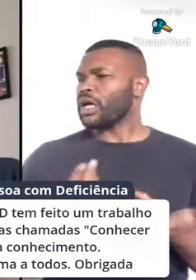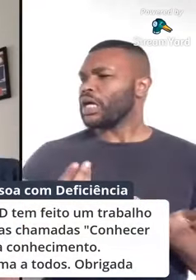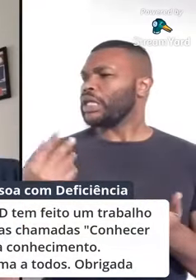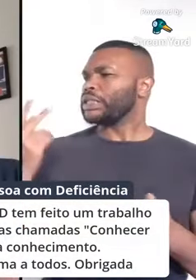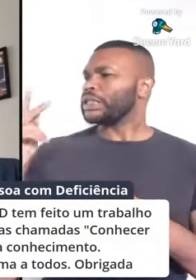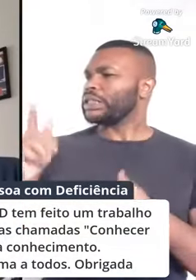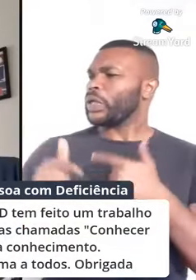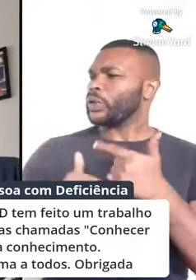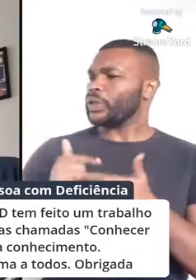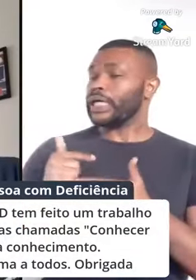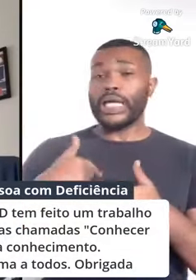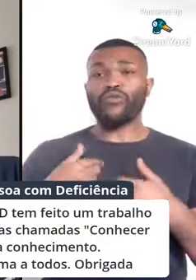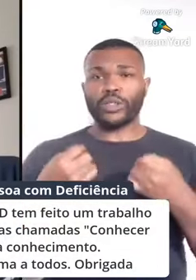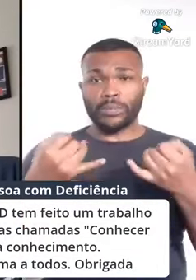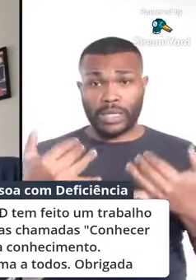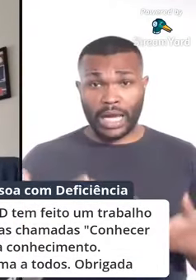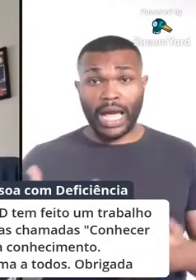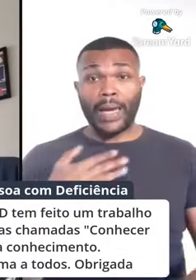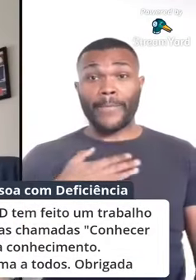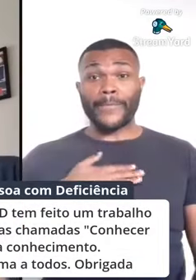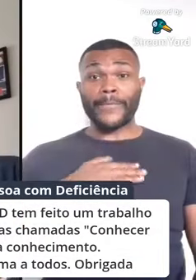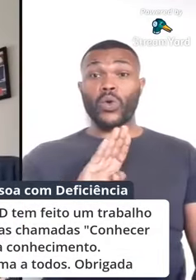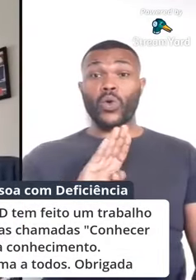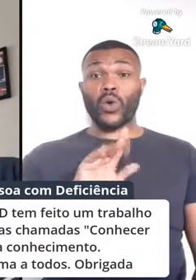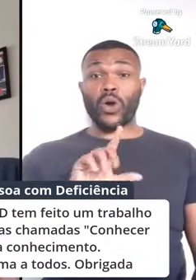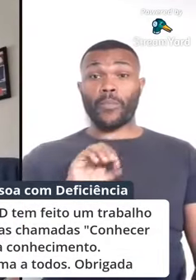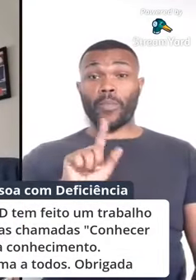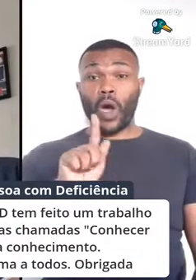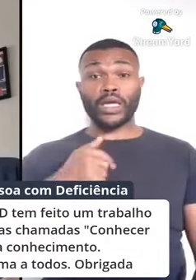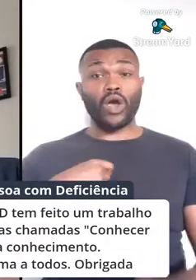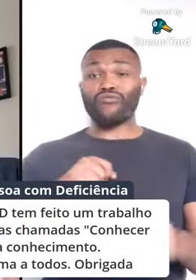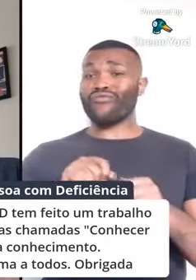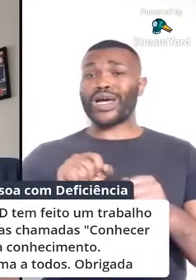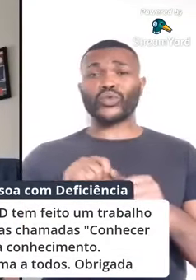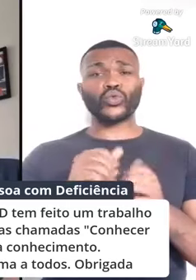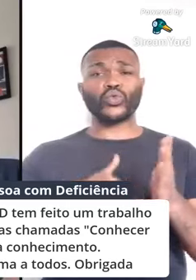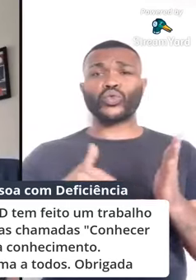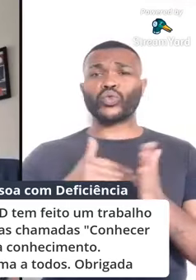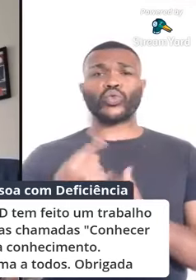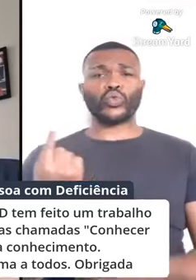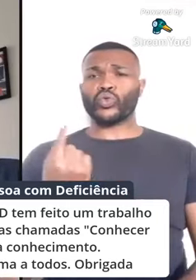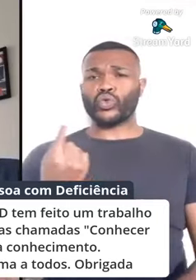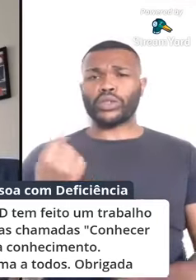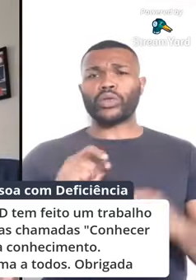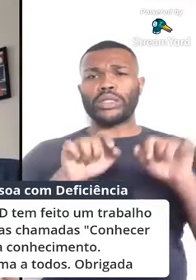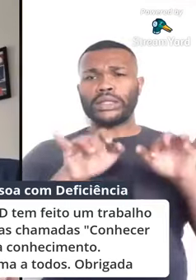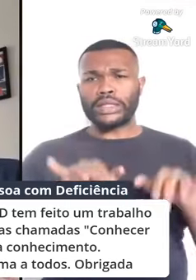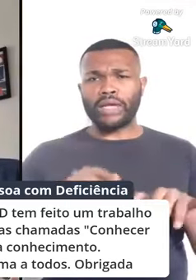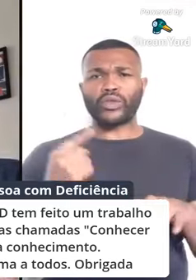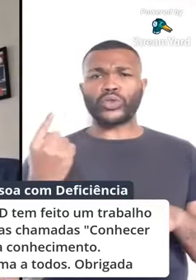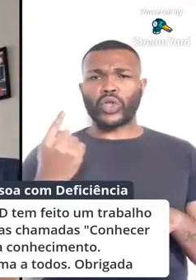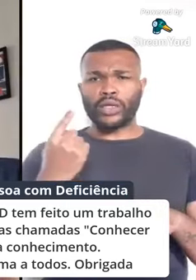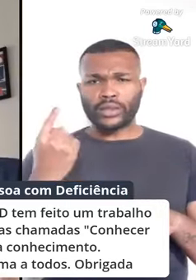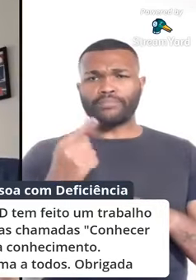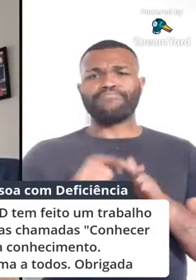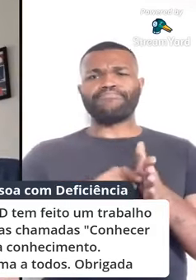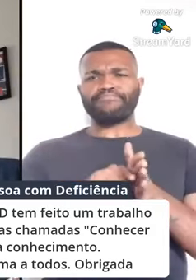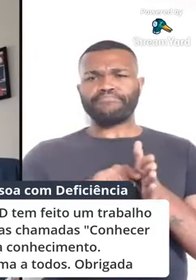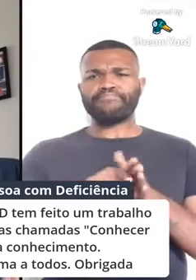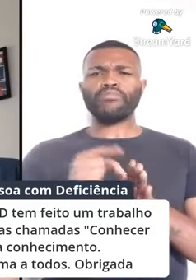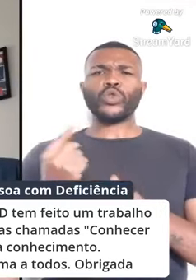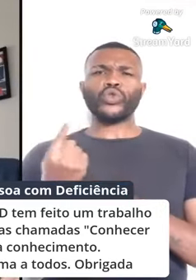para explicar. No meu blog eu faço tudo sozinho. Tudo sozinho. Eu escrevo todas as matérias sozinho, eu faço todas as apurações sozinho, eu